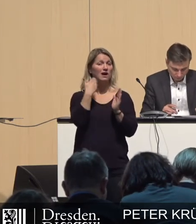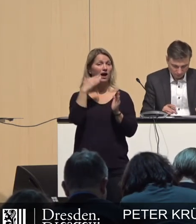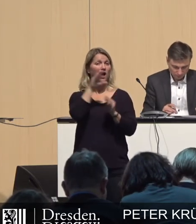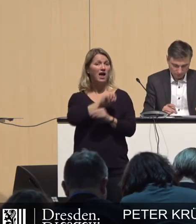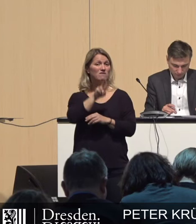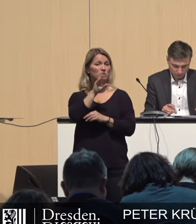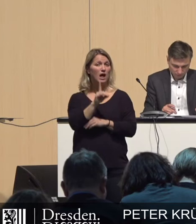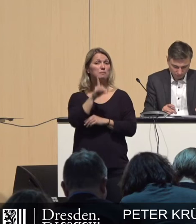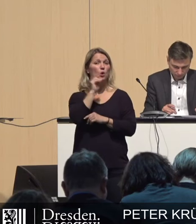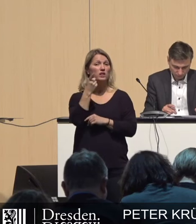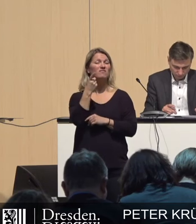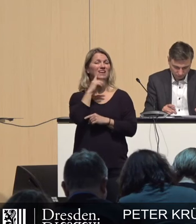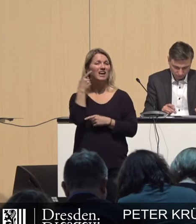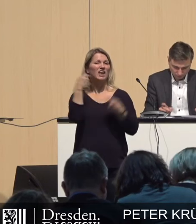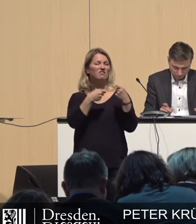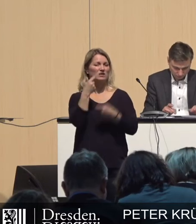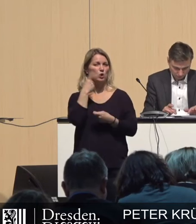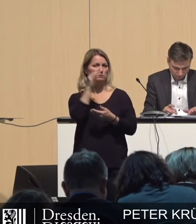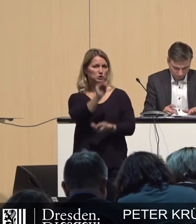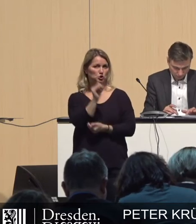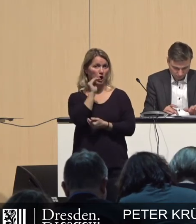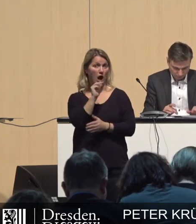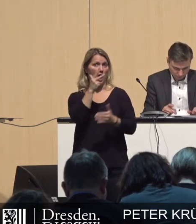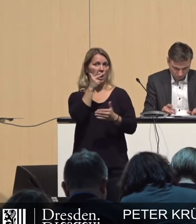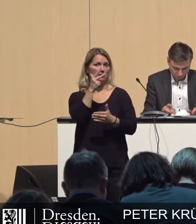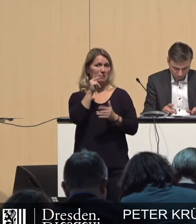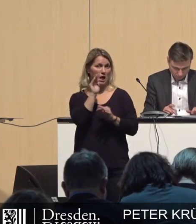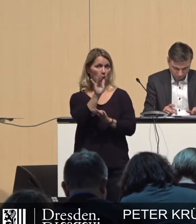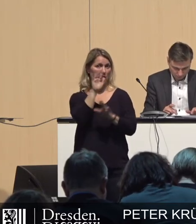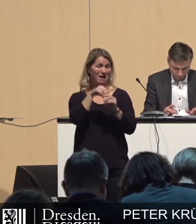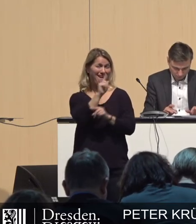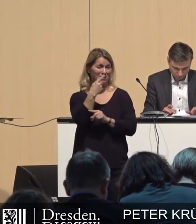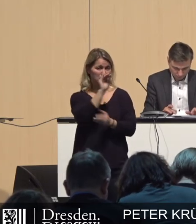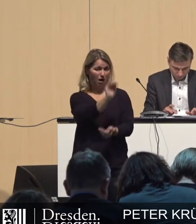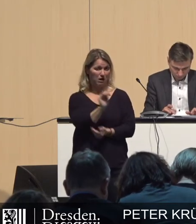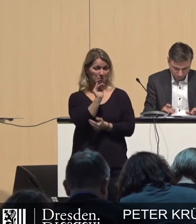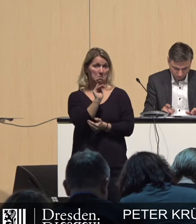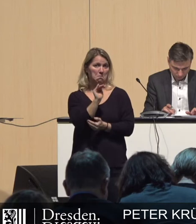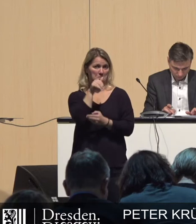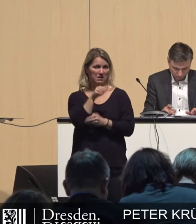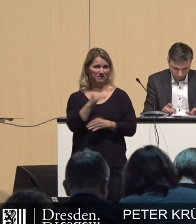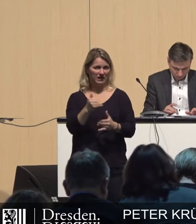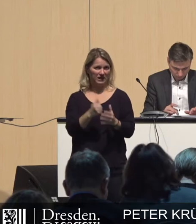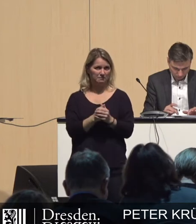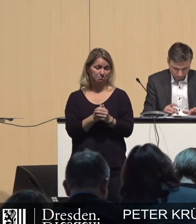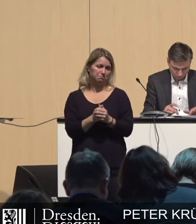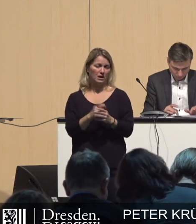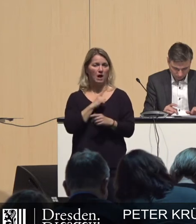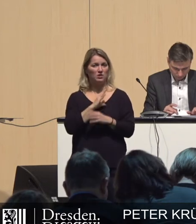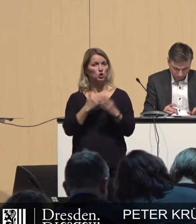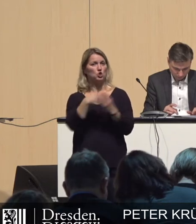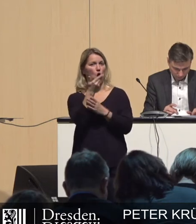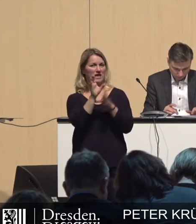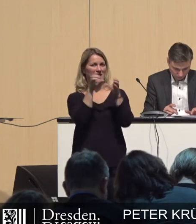sogenanntes Innovationsbudget in Höhe von 8 Millionen einmalig zur Verfügung zu stellen. Um dem noch zu schaffenden Gremium, welches die Verwendung der